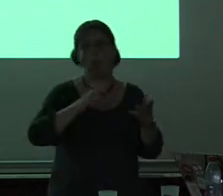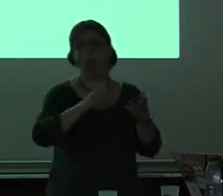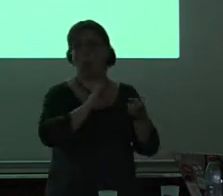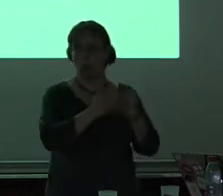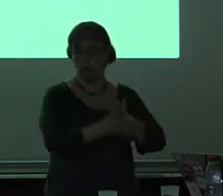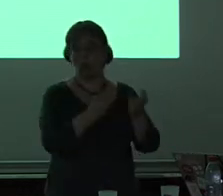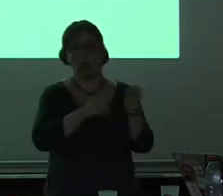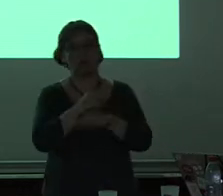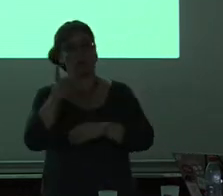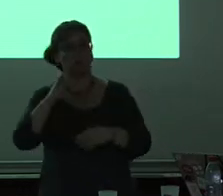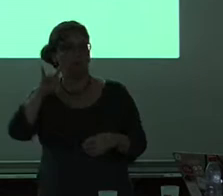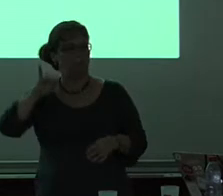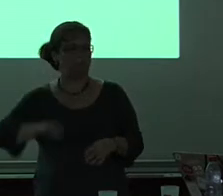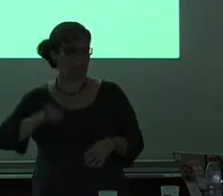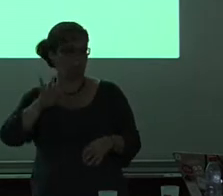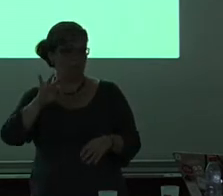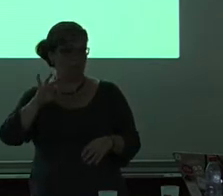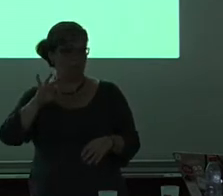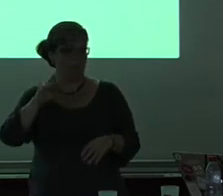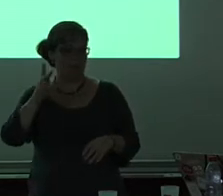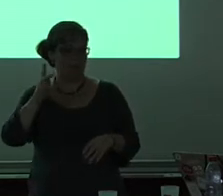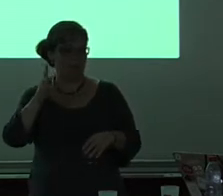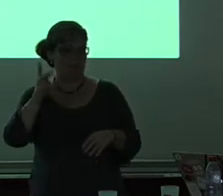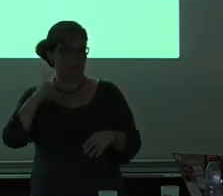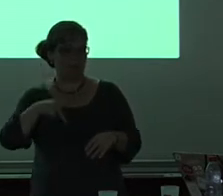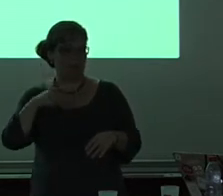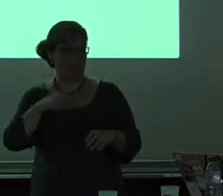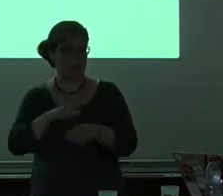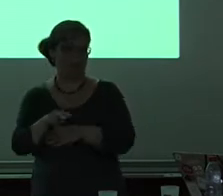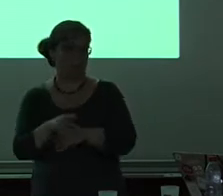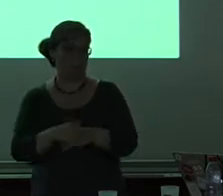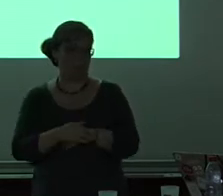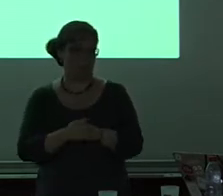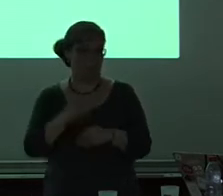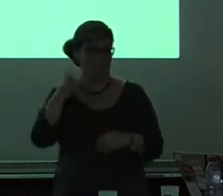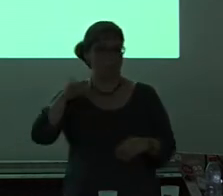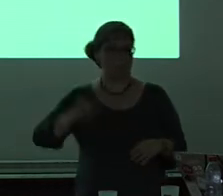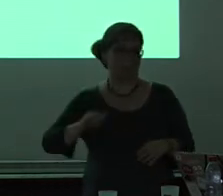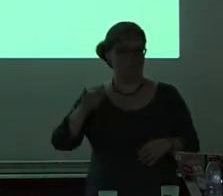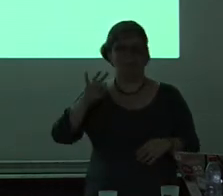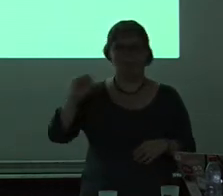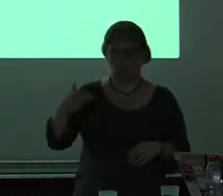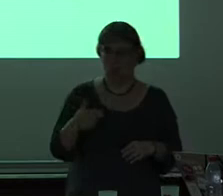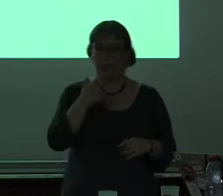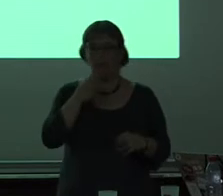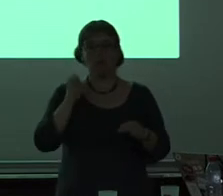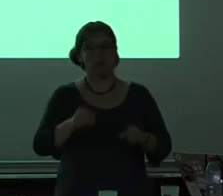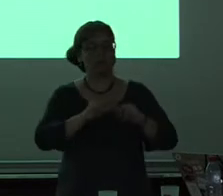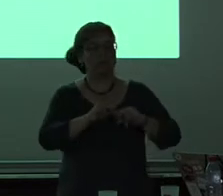qui permet aux élèves de devenir développeurs web professionnels, d'avoir un niveau licence, un diplôme et de trouver un